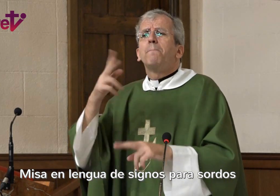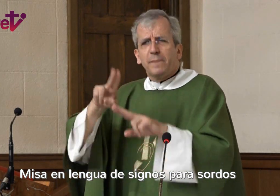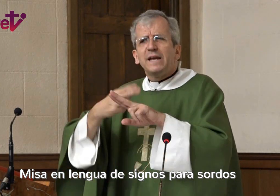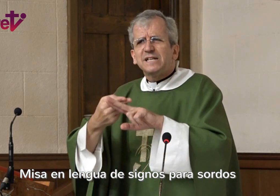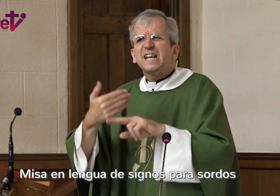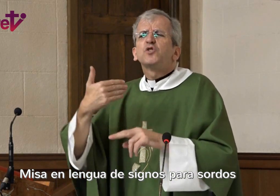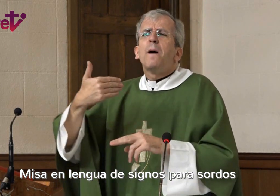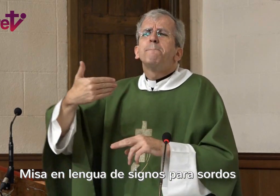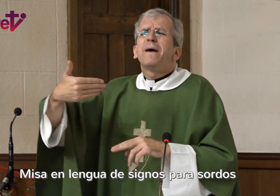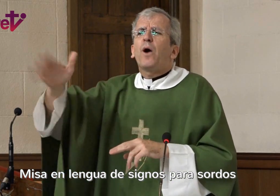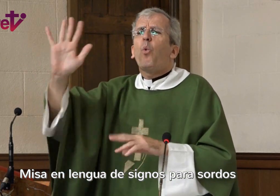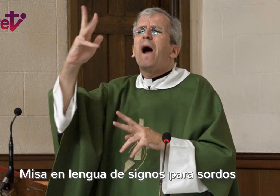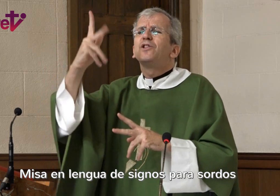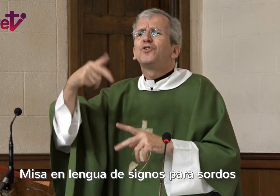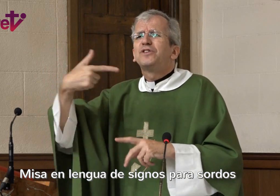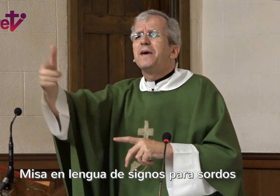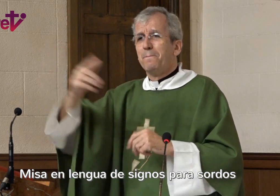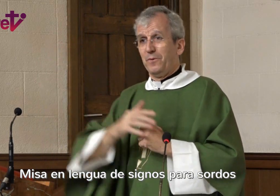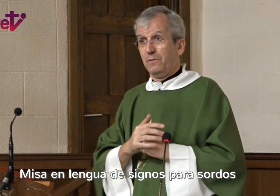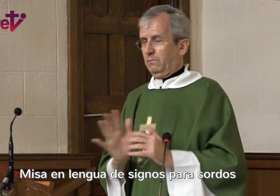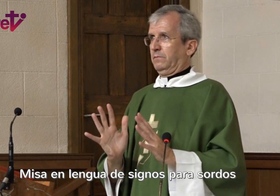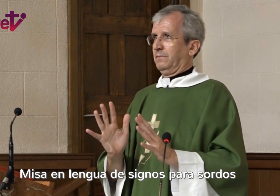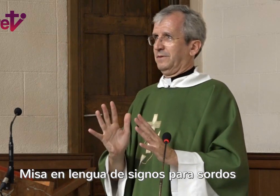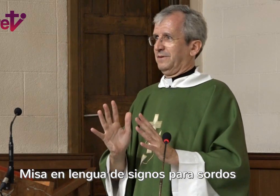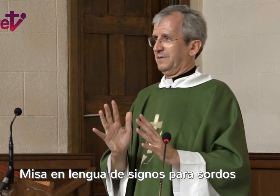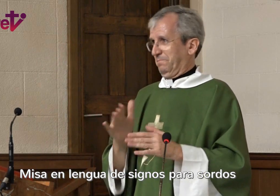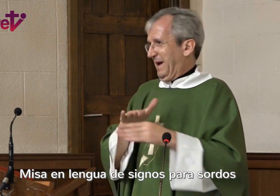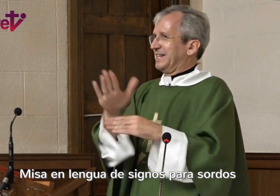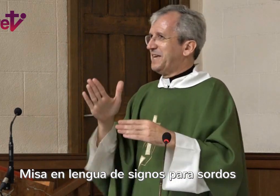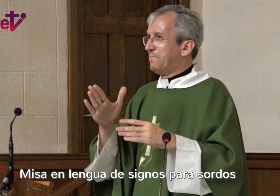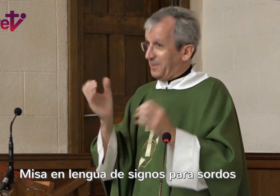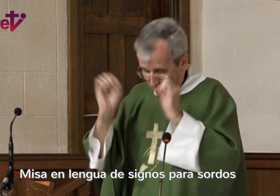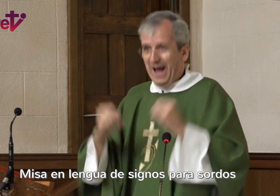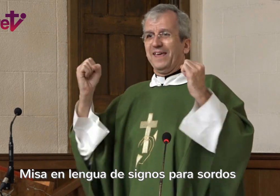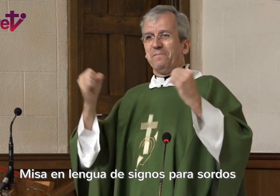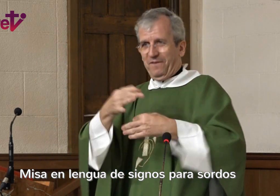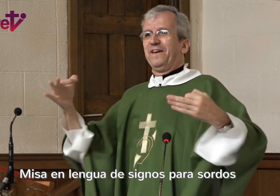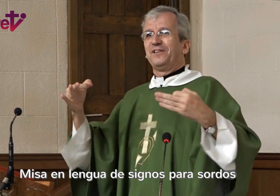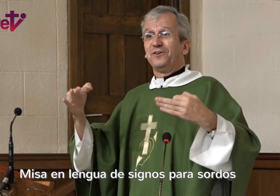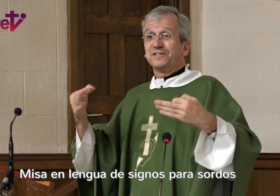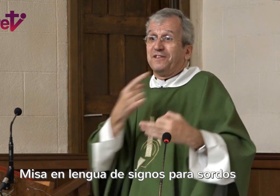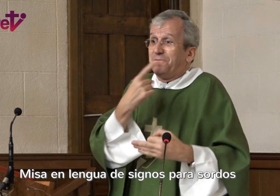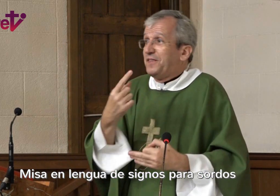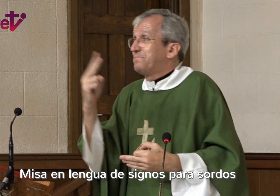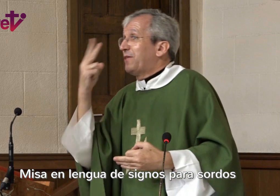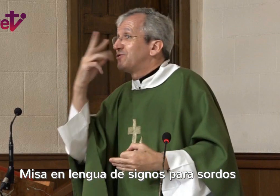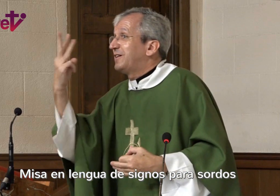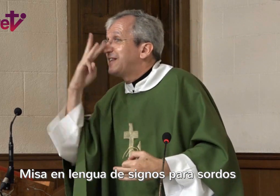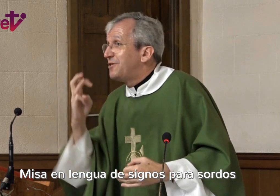queréis casaros para cuánto tiempo para siempre vale perfecto para dos tres